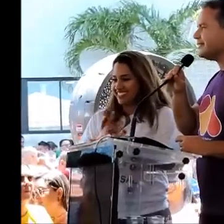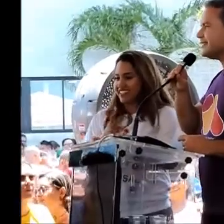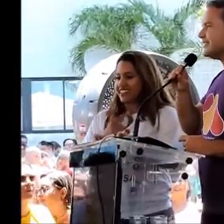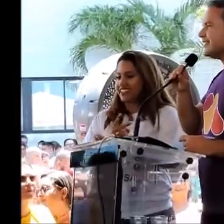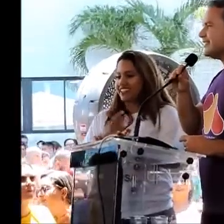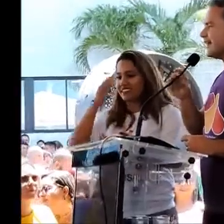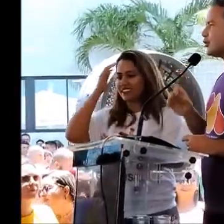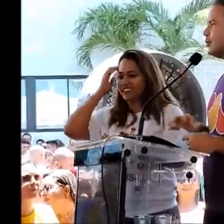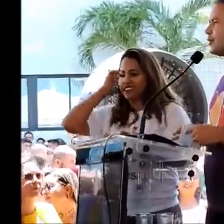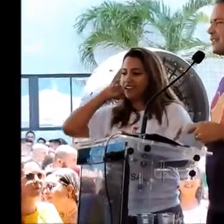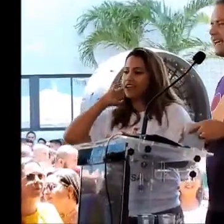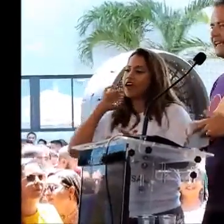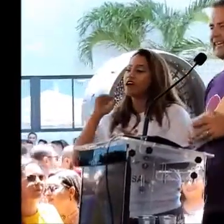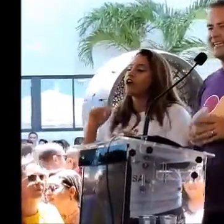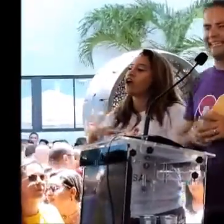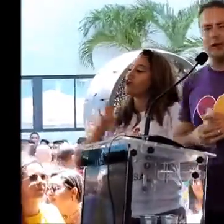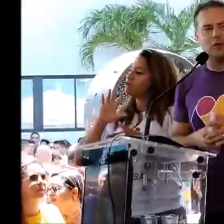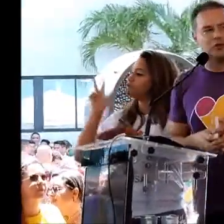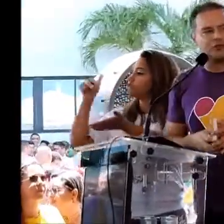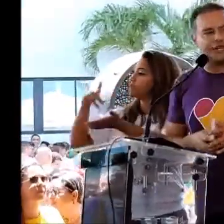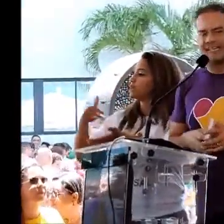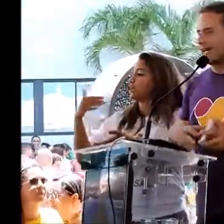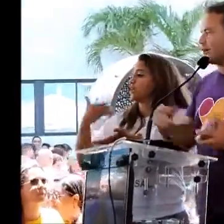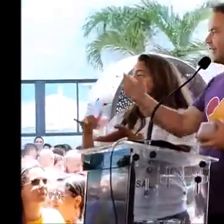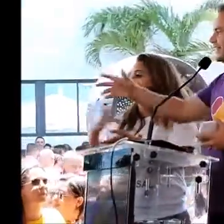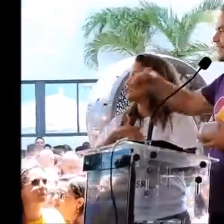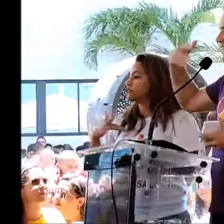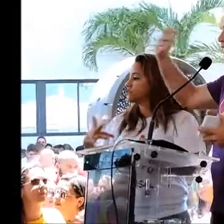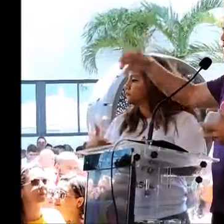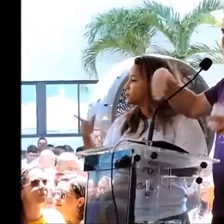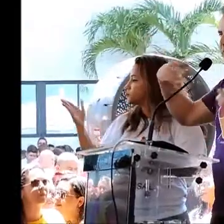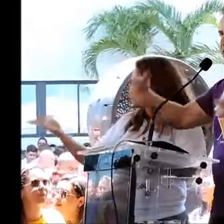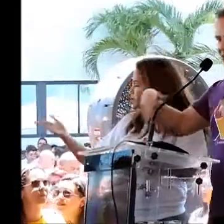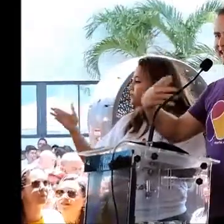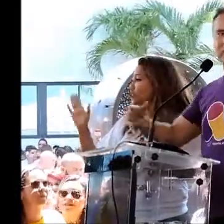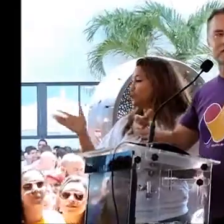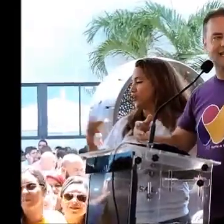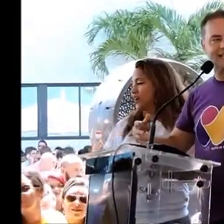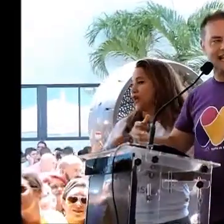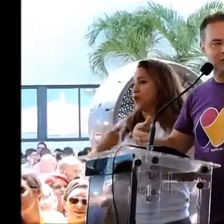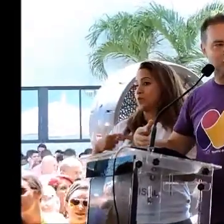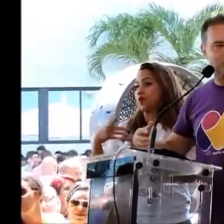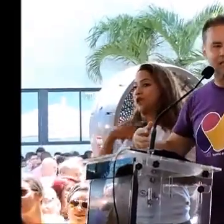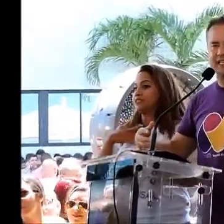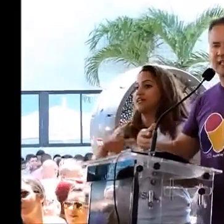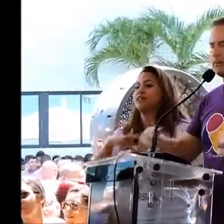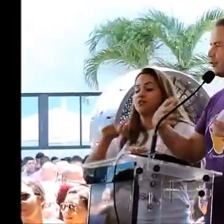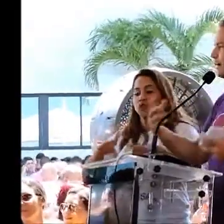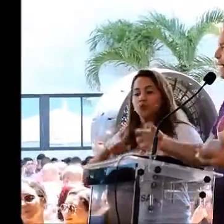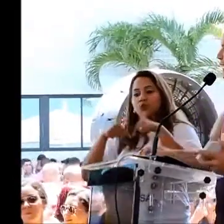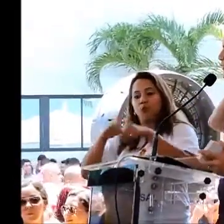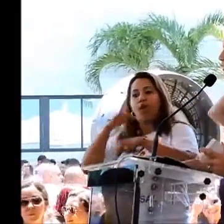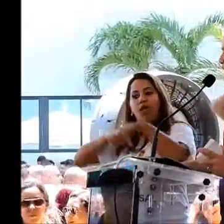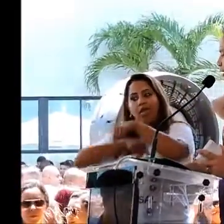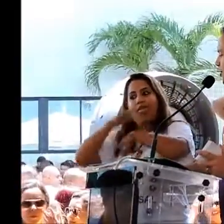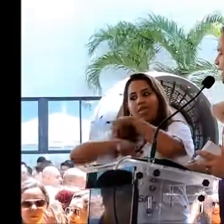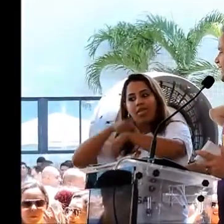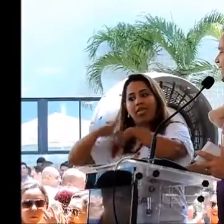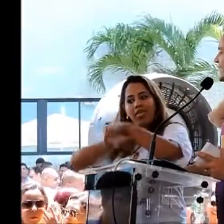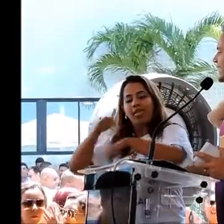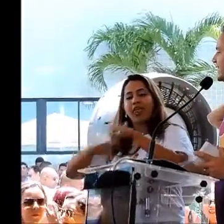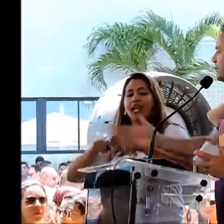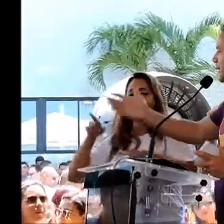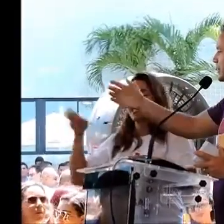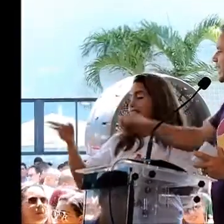ele assumiu a Secretaria de Saúde, o secretário Christian já estava ali, porque a saúde é duro, né, Alexandre? É muito trabalho. E